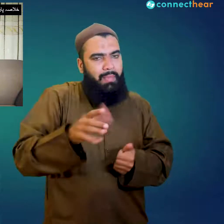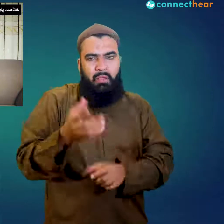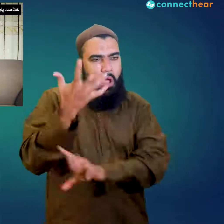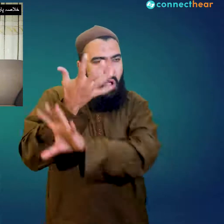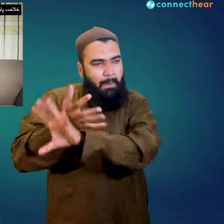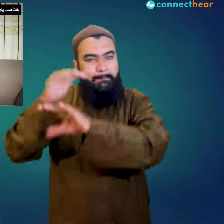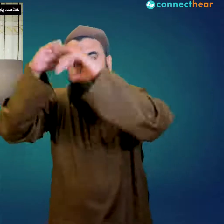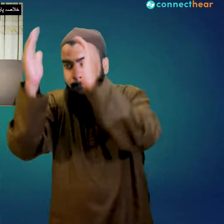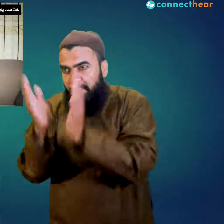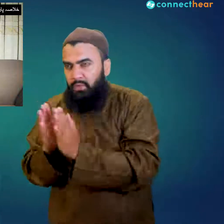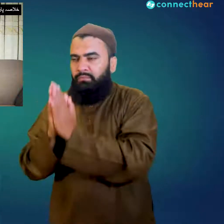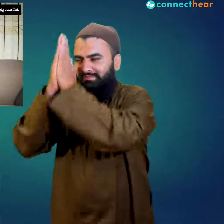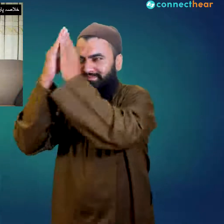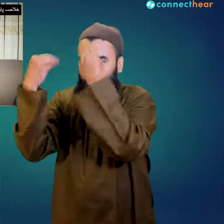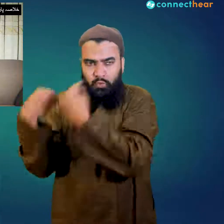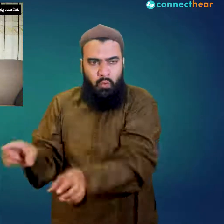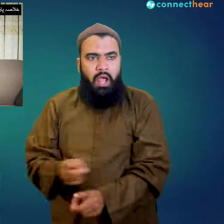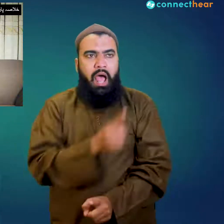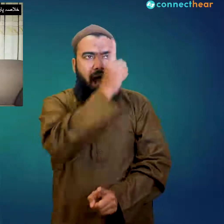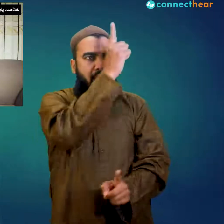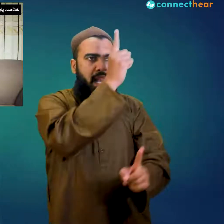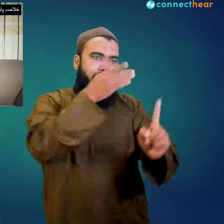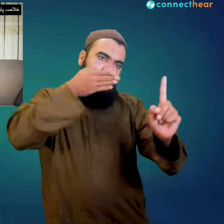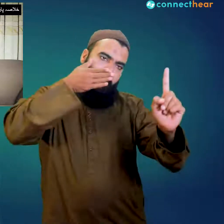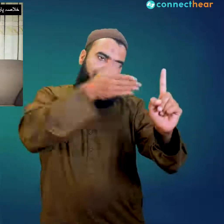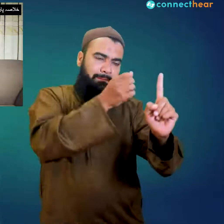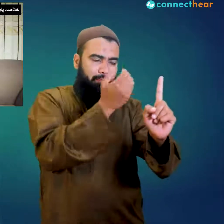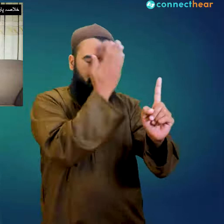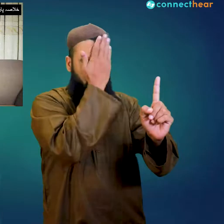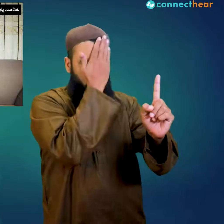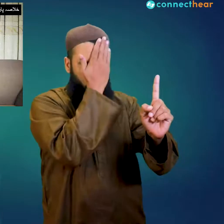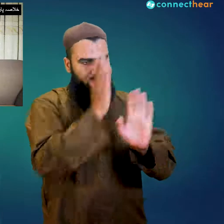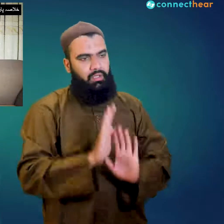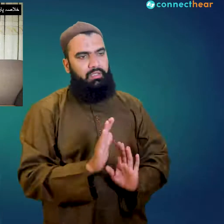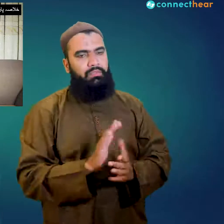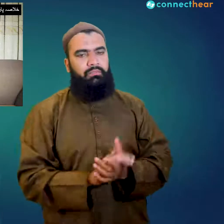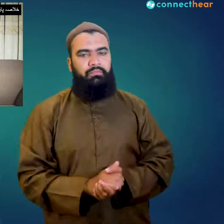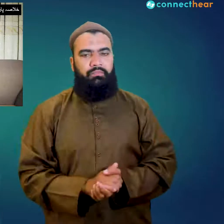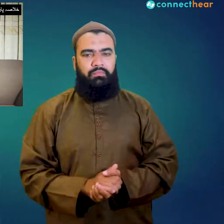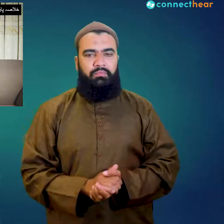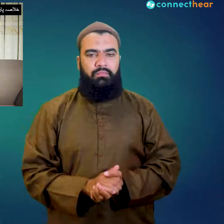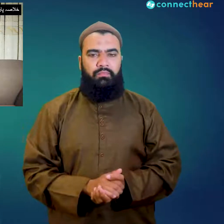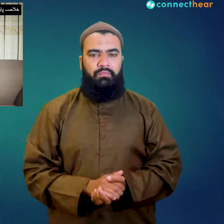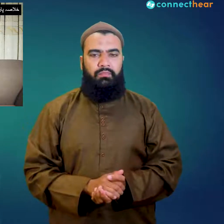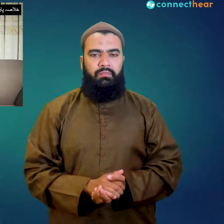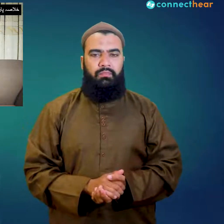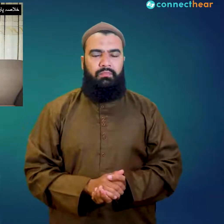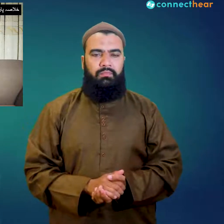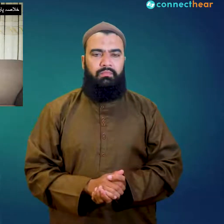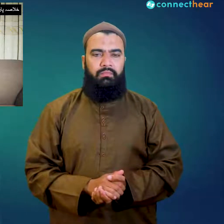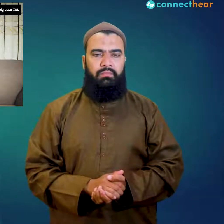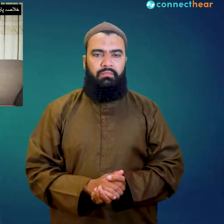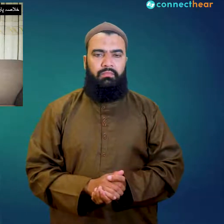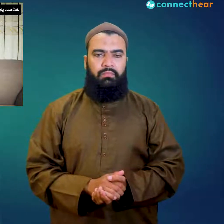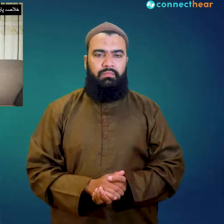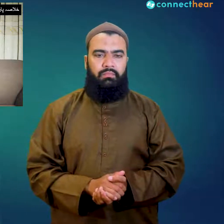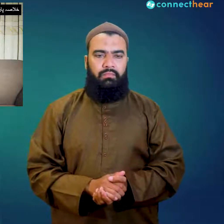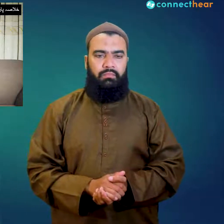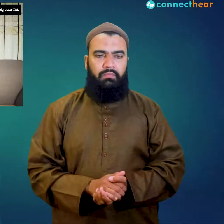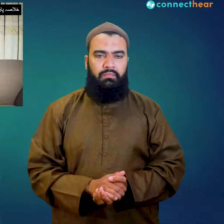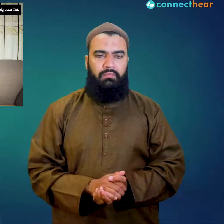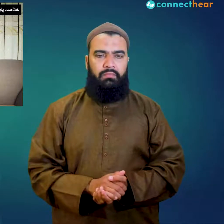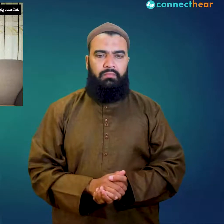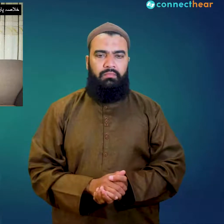رکوع نمبر 9 آیت نمبر 174۔ وَلَا يَحْسَبَنَّ الَّذِينَ كَفَرُوا أَنَّمَا نُمْلِي لَهُمْ